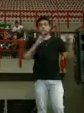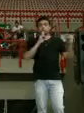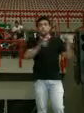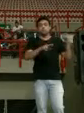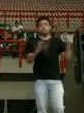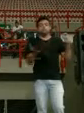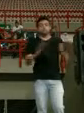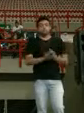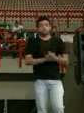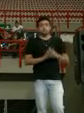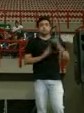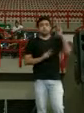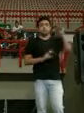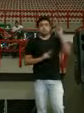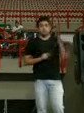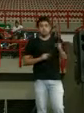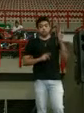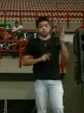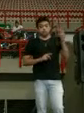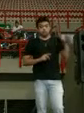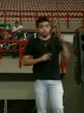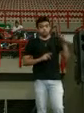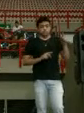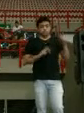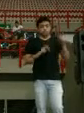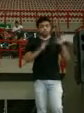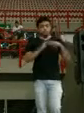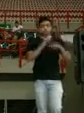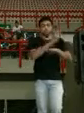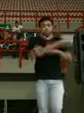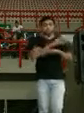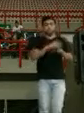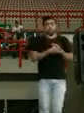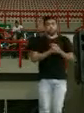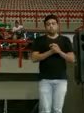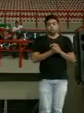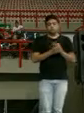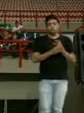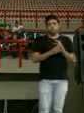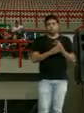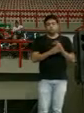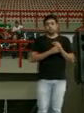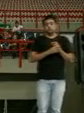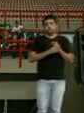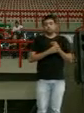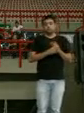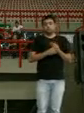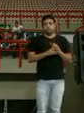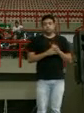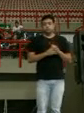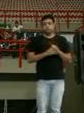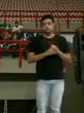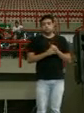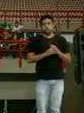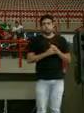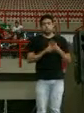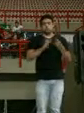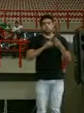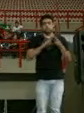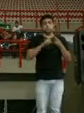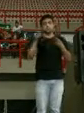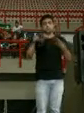nossa resposta? 50 mil. Está fora do intervalo, não está não? Ó, vamos de novo. Na